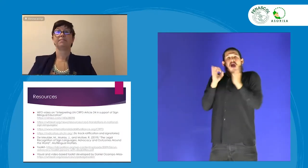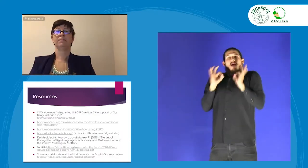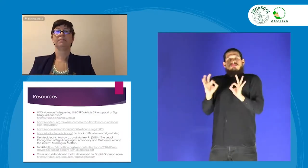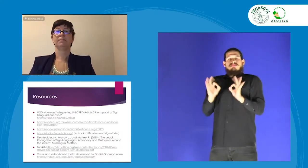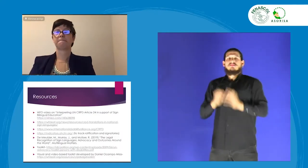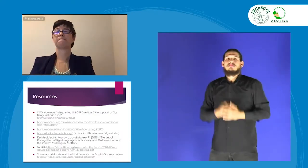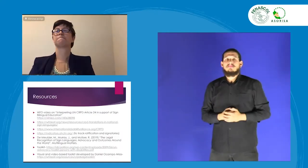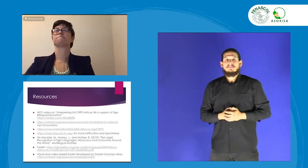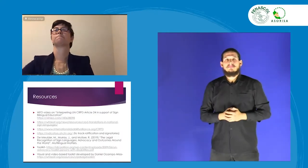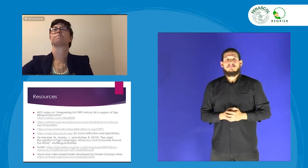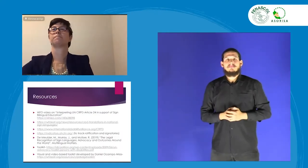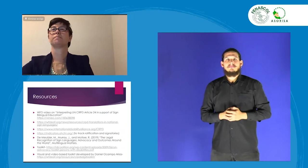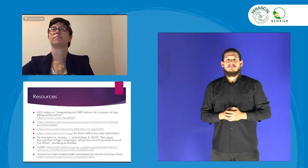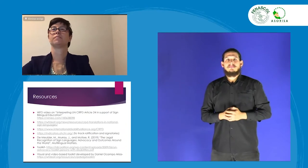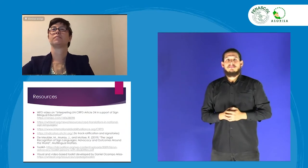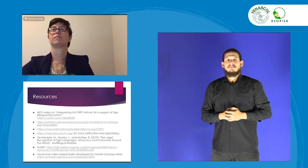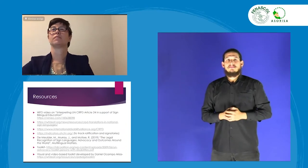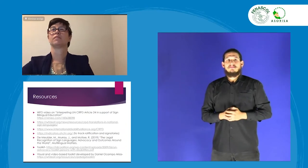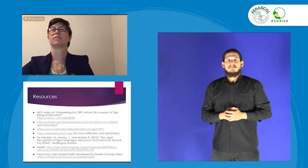Siguiente.